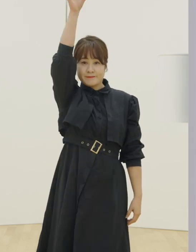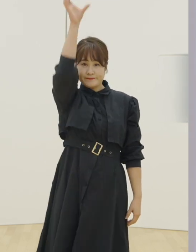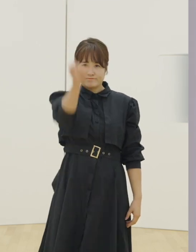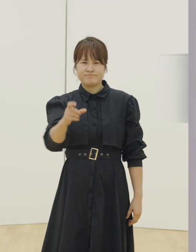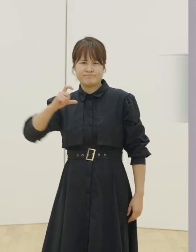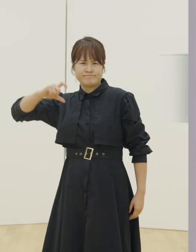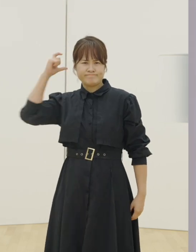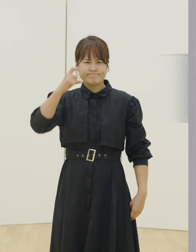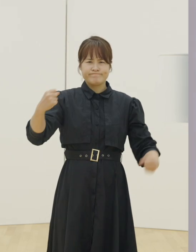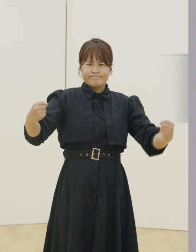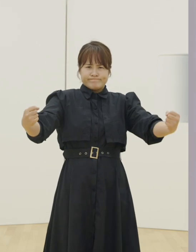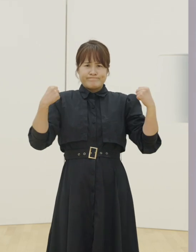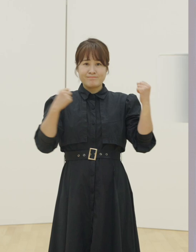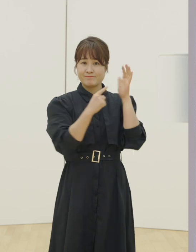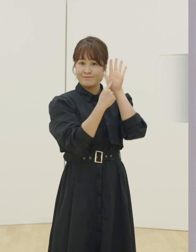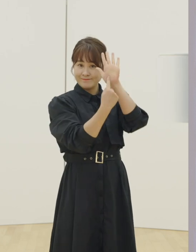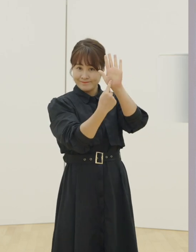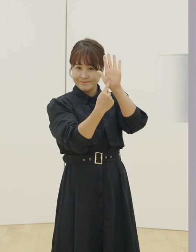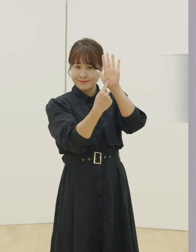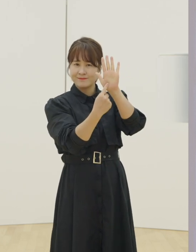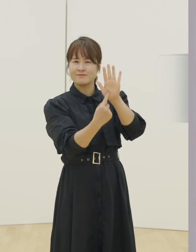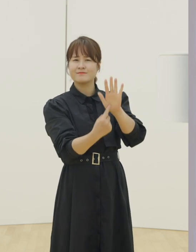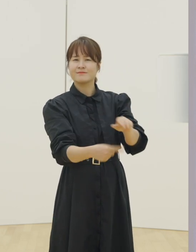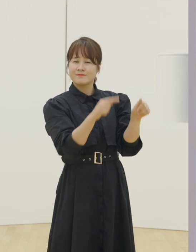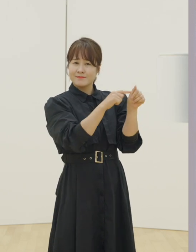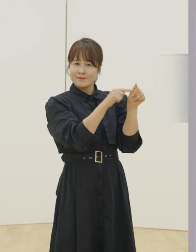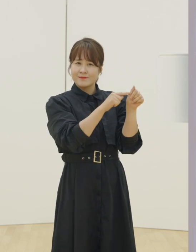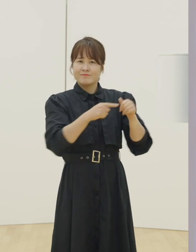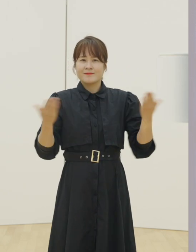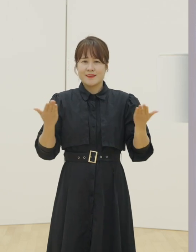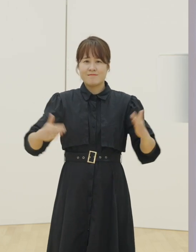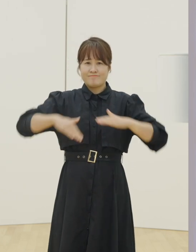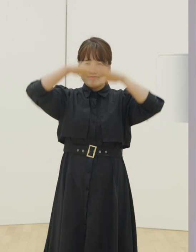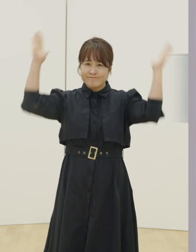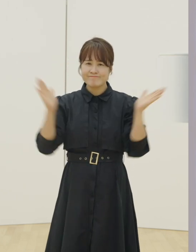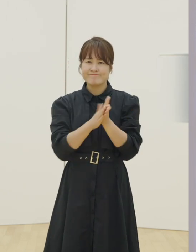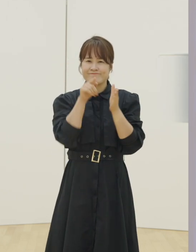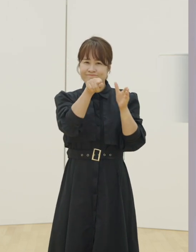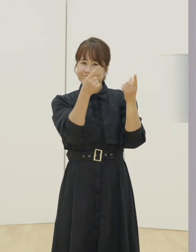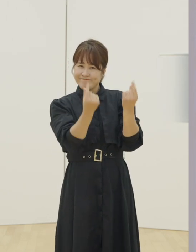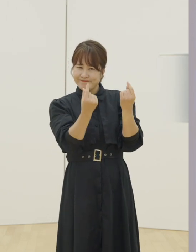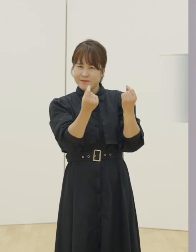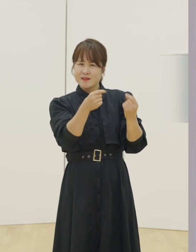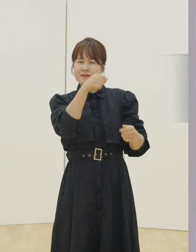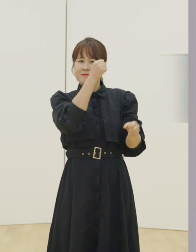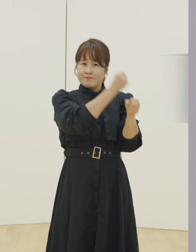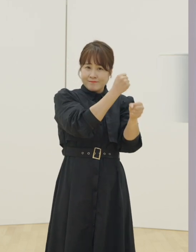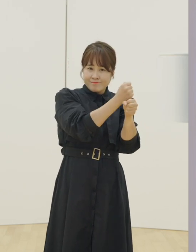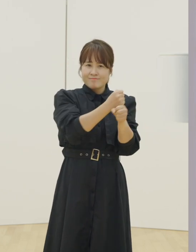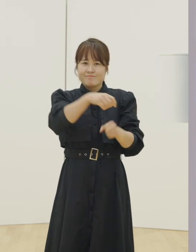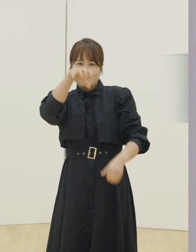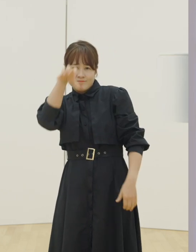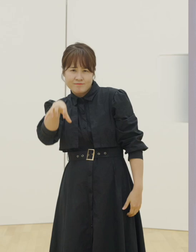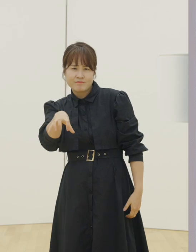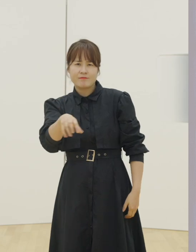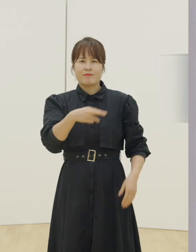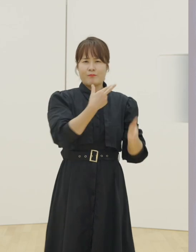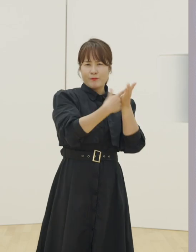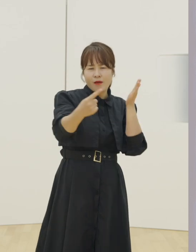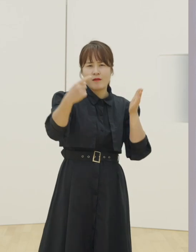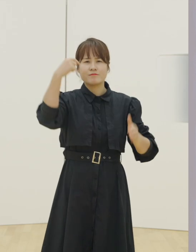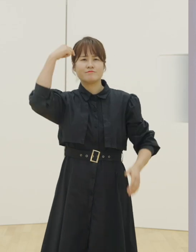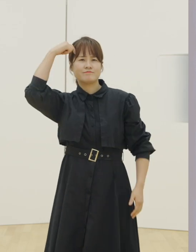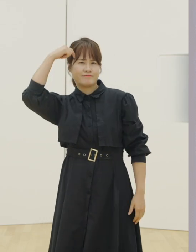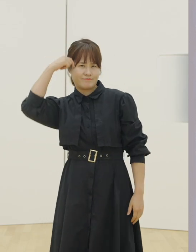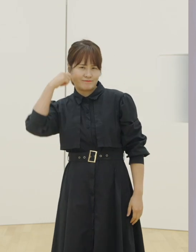붉은색의 길다란 점이 강렬한 에너지를 뿜어내고 있습니다. 이유환의 작업 전체가 그렇듯이 이 작품도